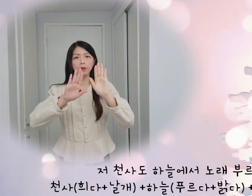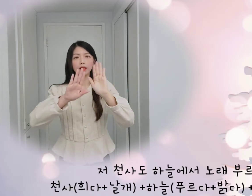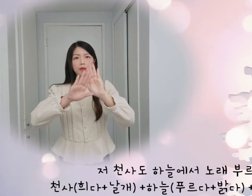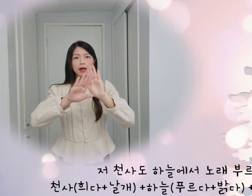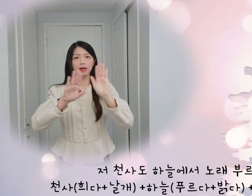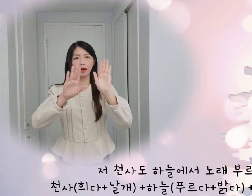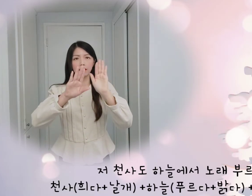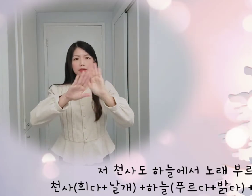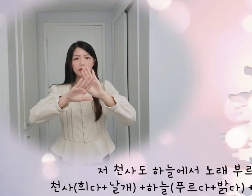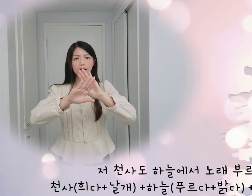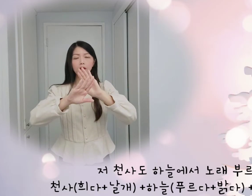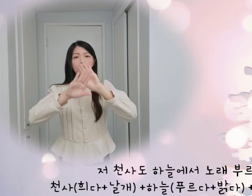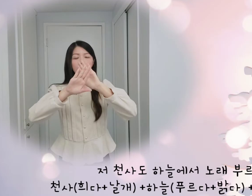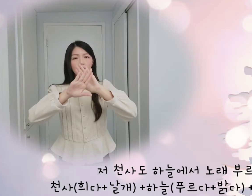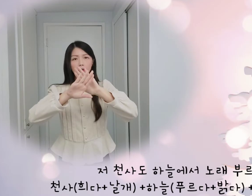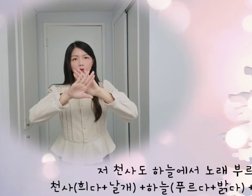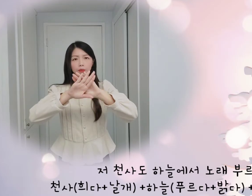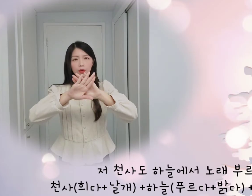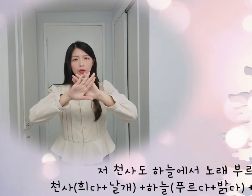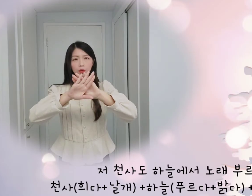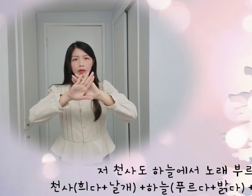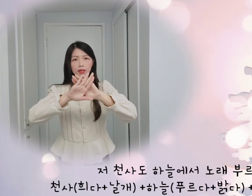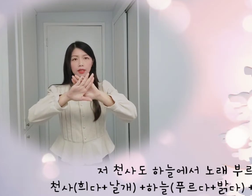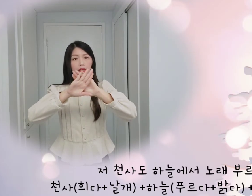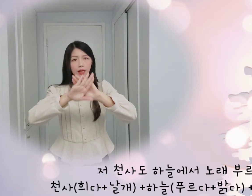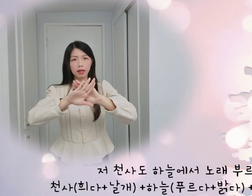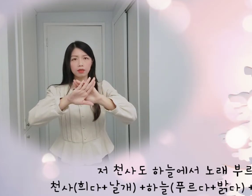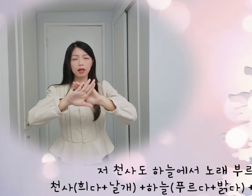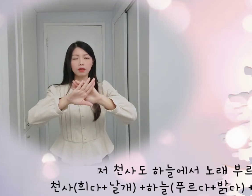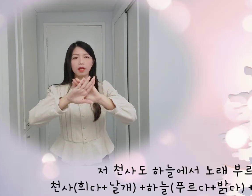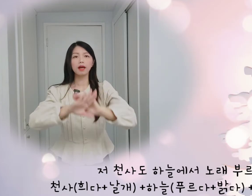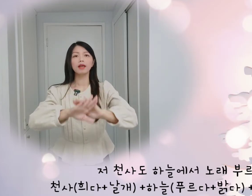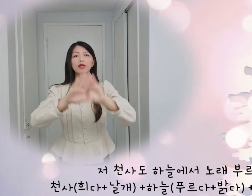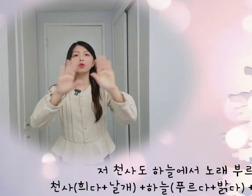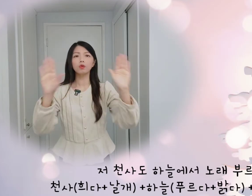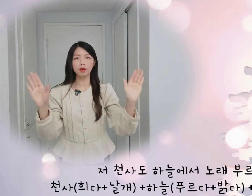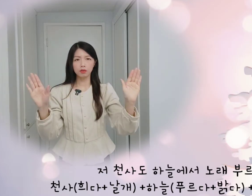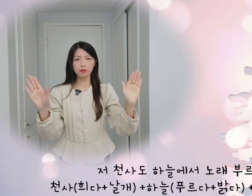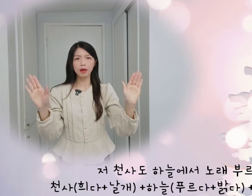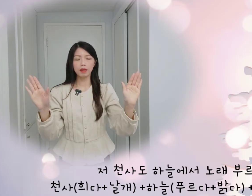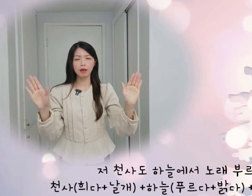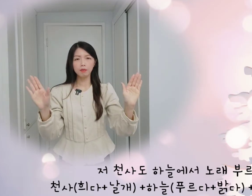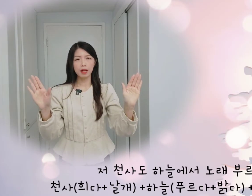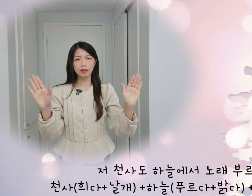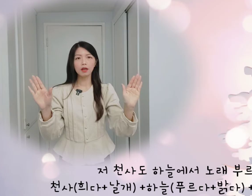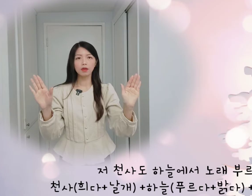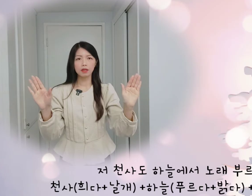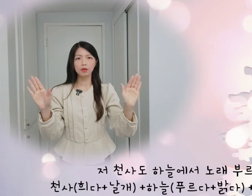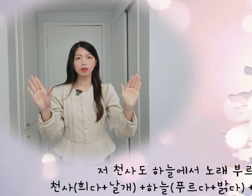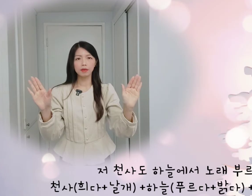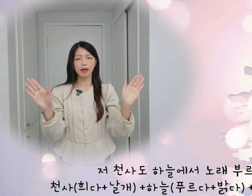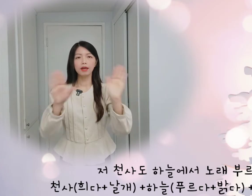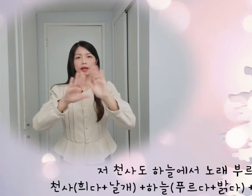양손을 손바닥이 밖을 향하게 한 이 상태에서 얼굴 앞쪽에서 교차시킨 이 상태에서 시작하셨다가 양쪽으로 벌려주시면 밝다라고